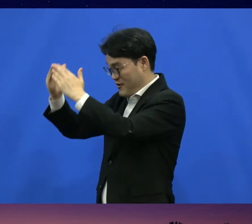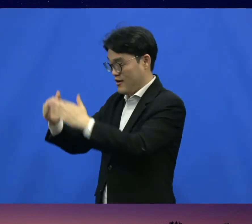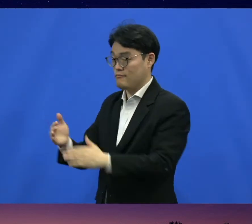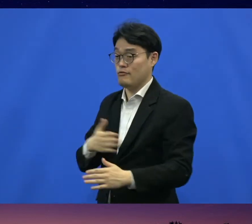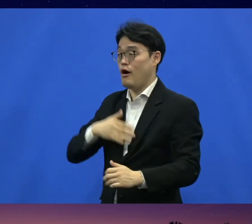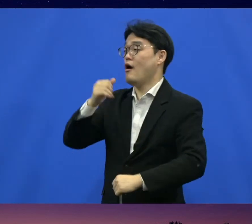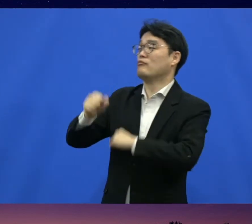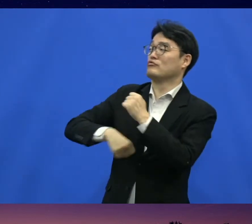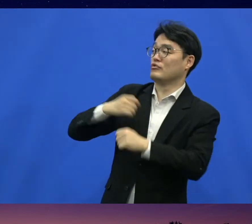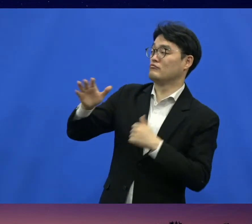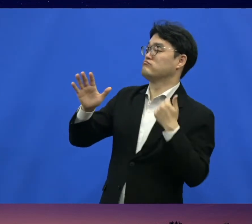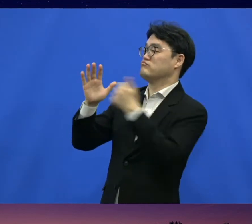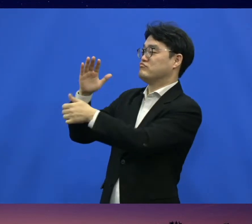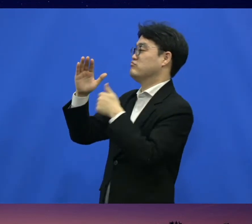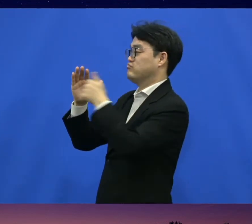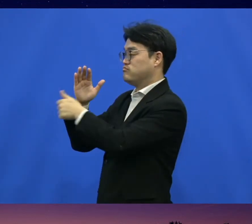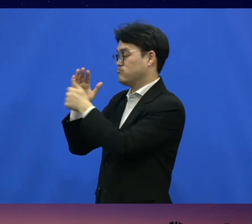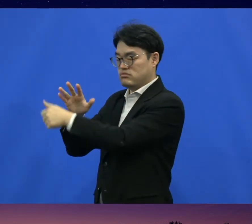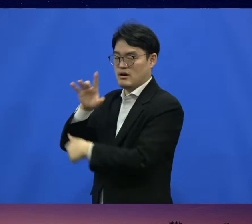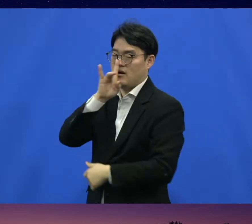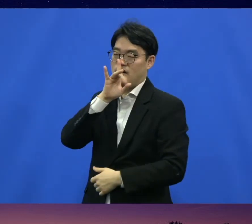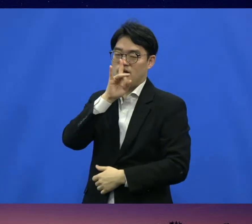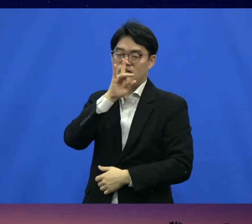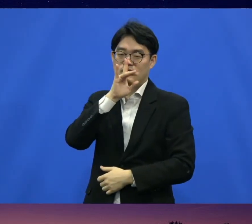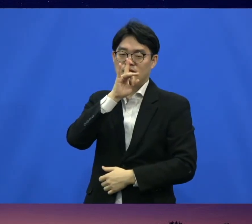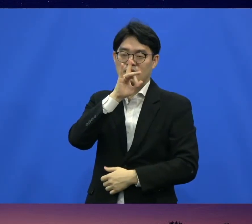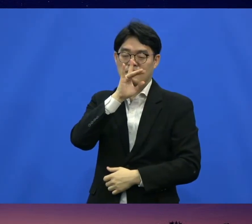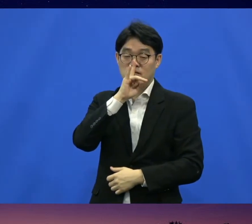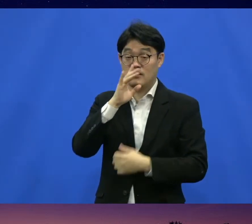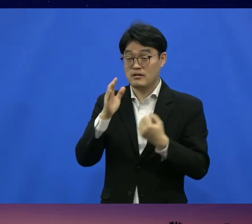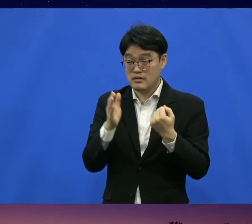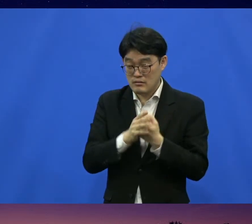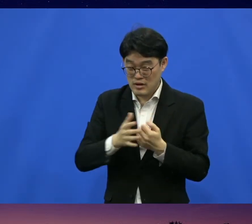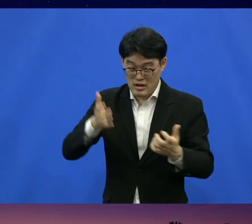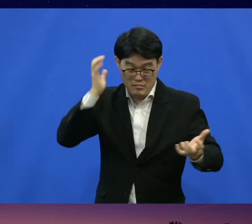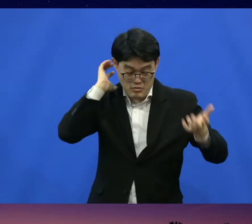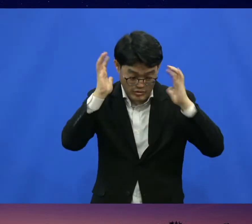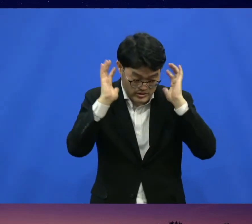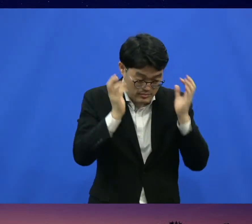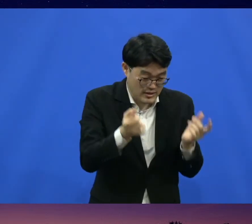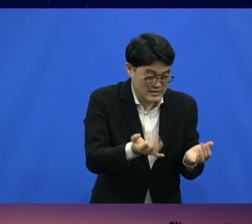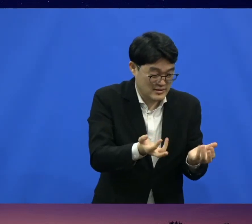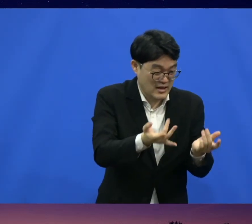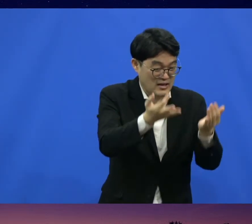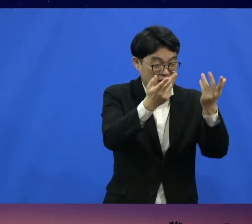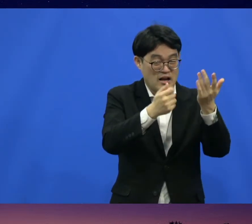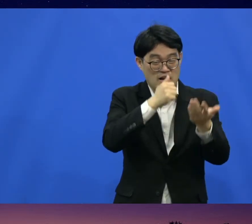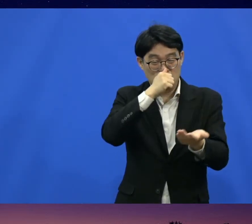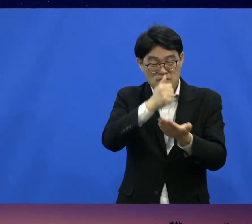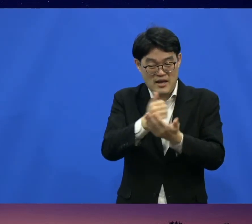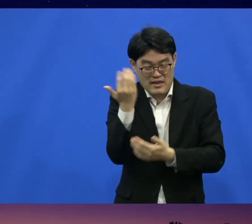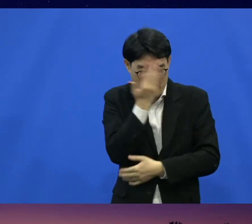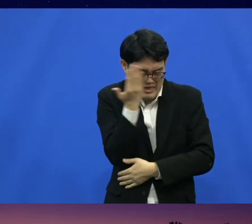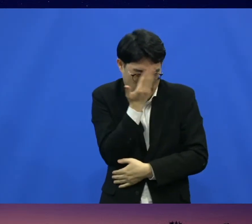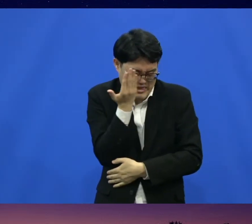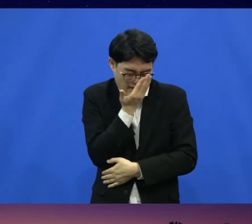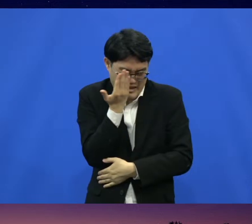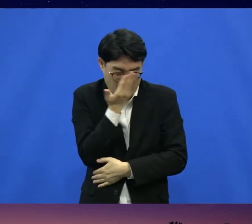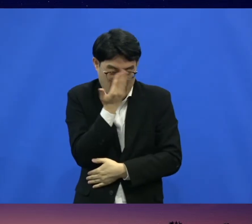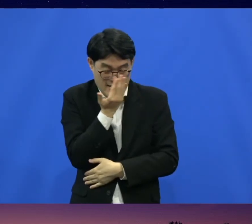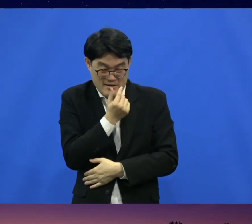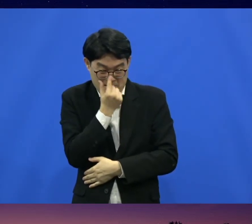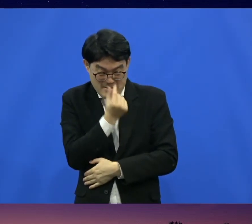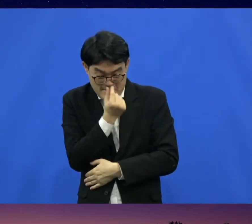자체가 불경스러운 일이에요. 그래서 복잡한 제사 제도가 있었던 거죠. 까다로운 그 제사 제도가 있었던 것은 사실은